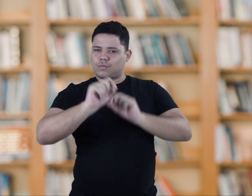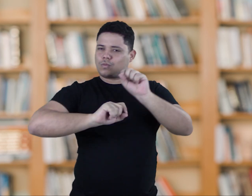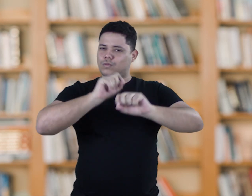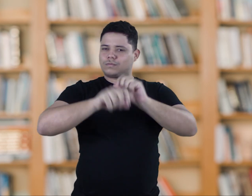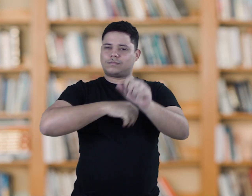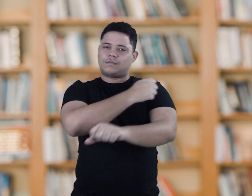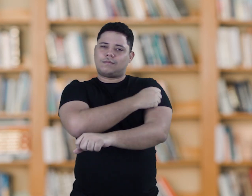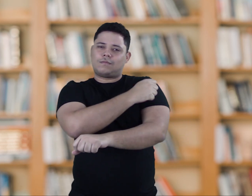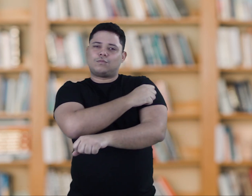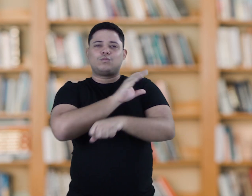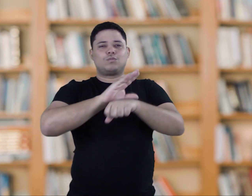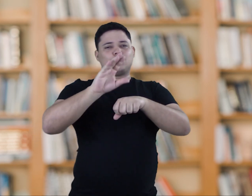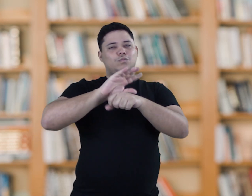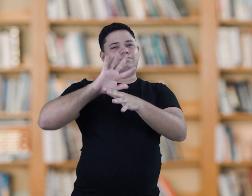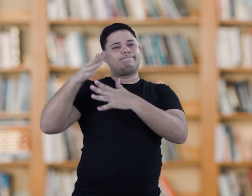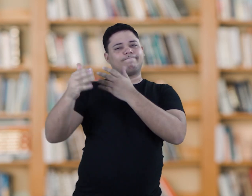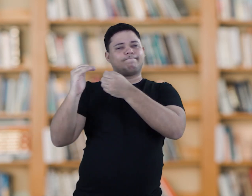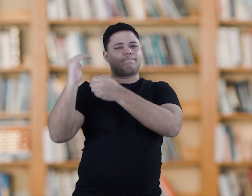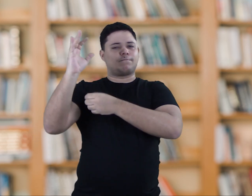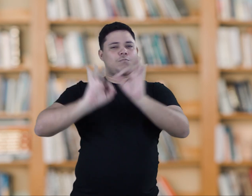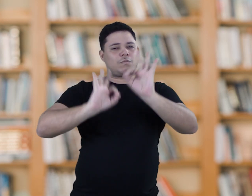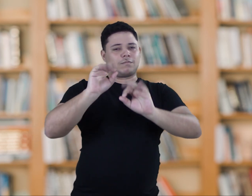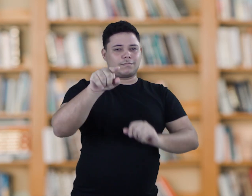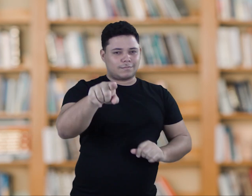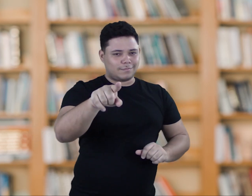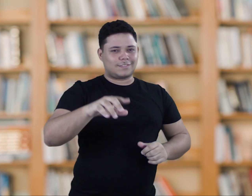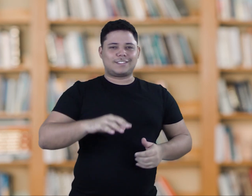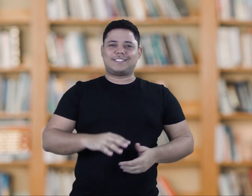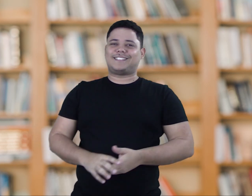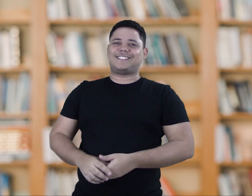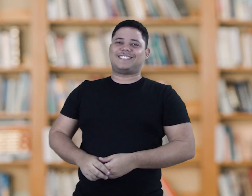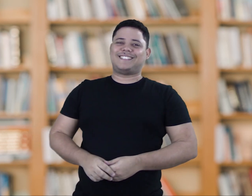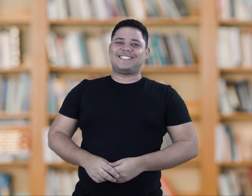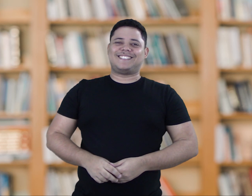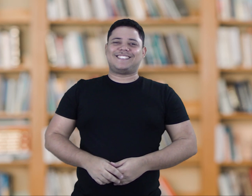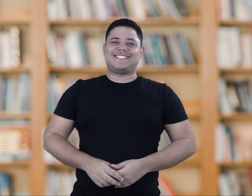o que nós, aluno do curso de Libras Avançado, preparamos para você?